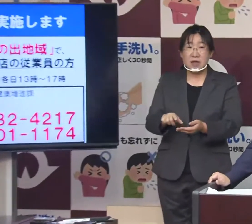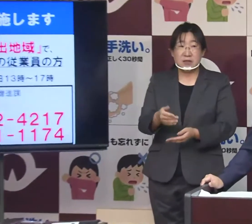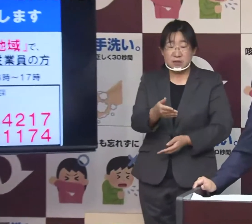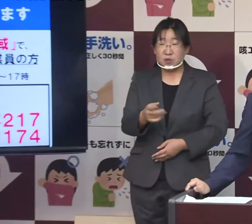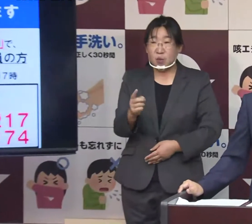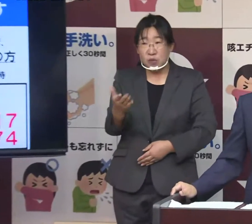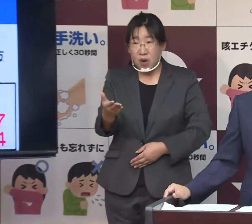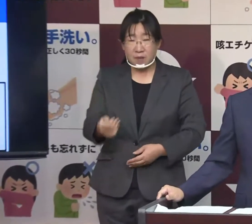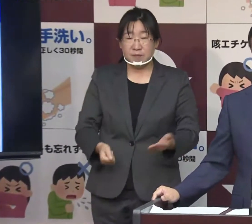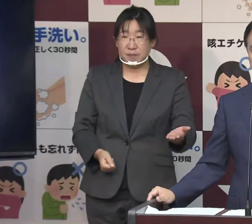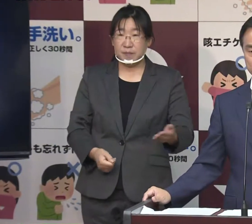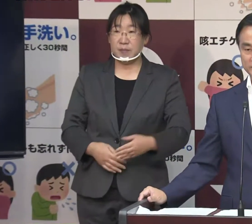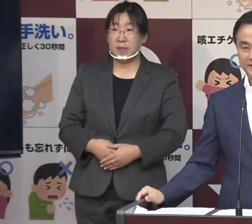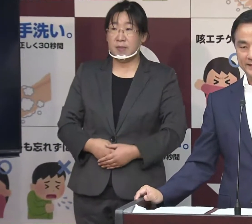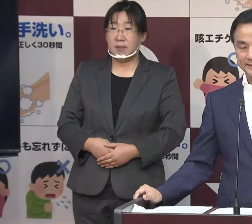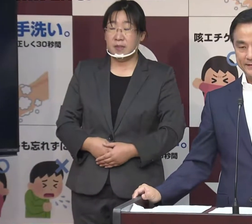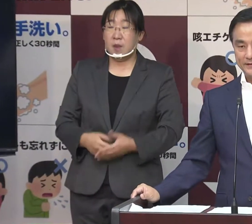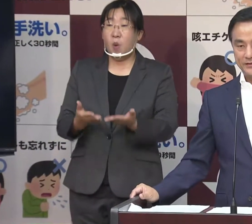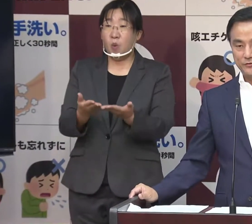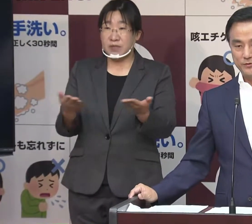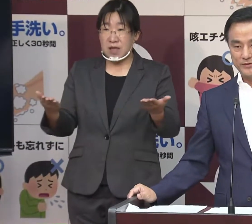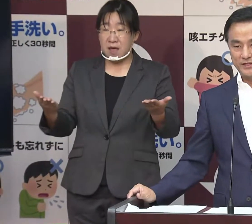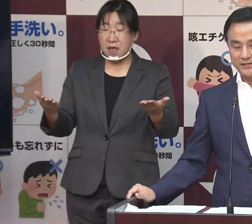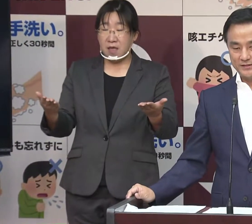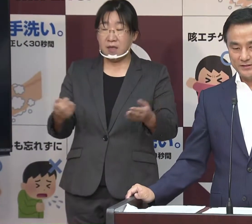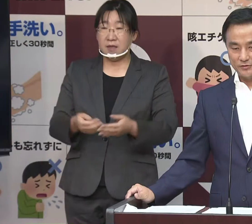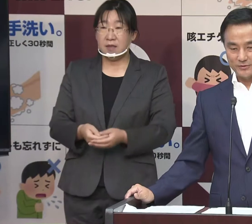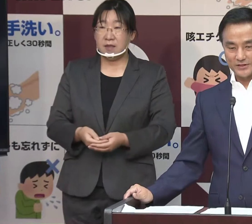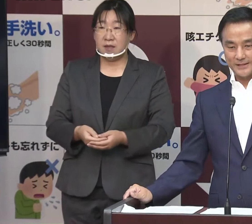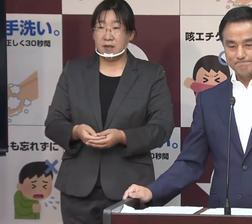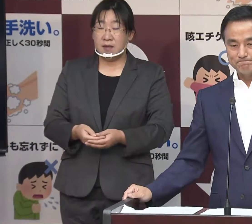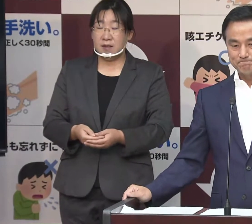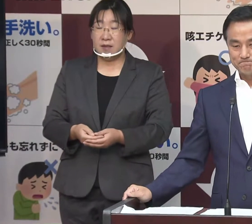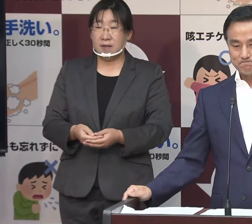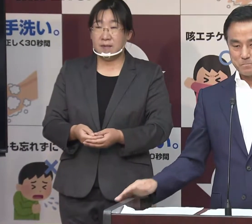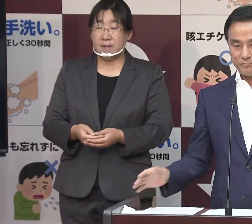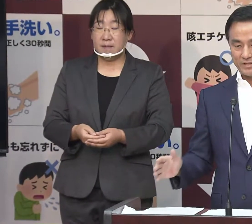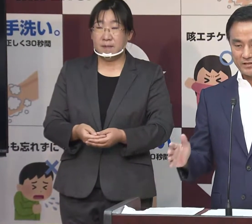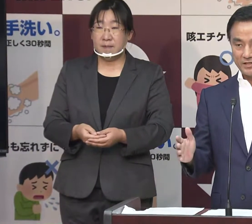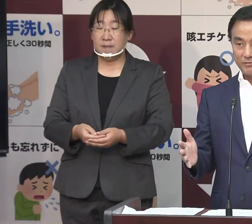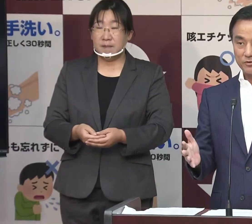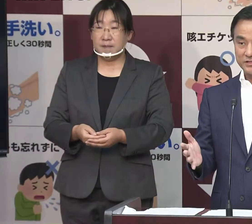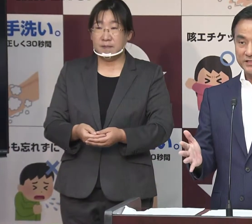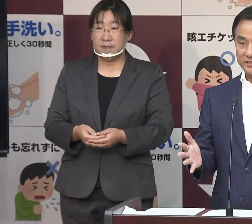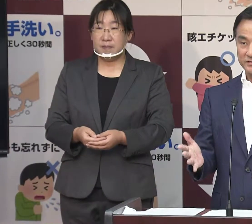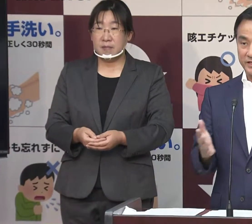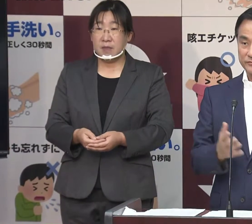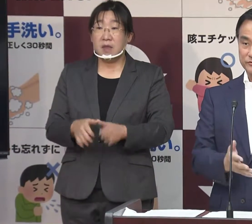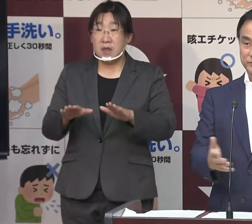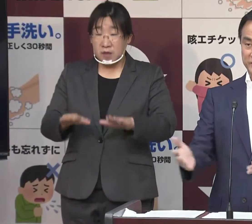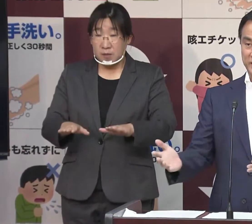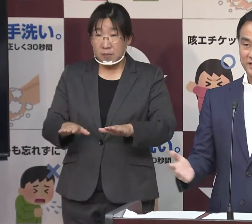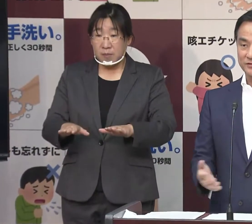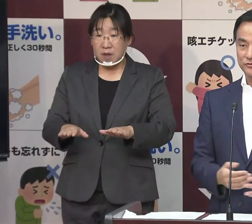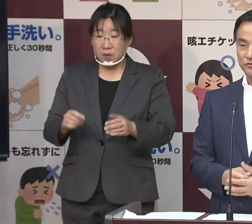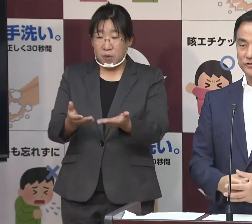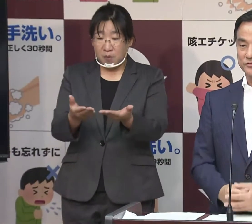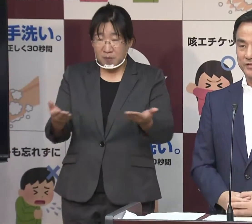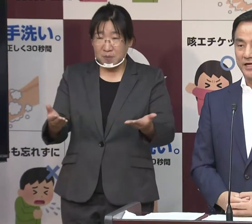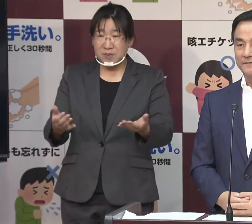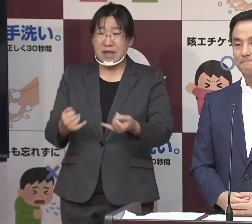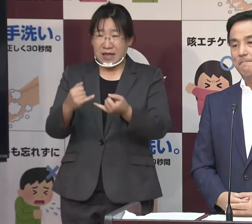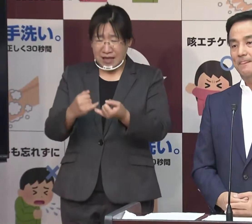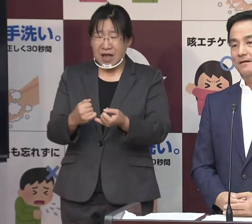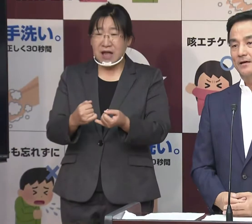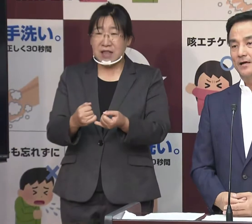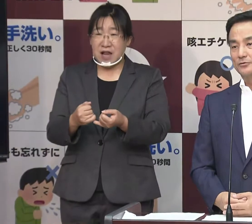そうですね、まずこのお店、先ほども言っておりますが、今の時点でですね、複数の店に必ずそのウイルス